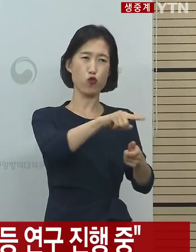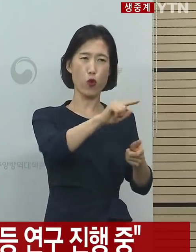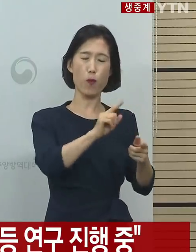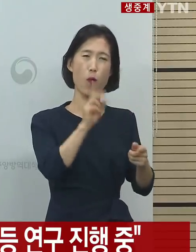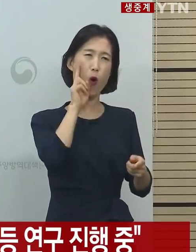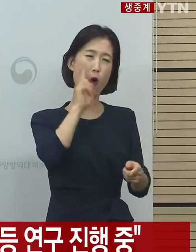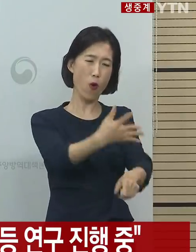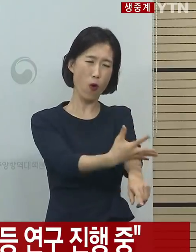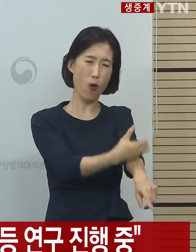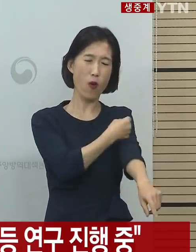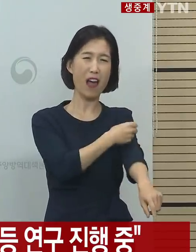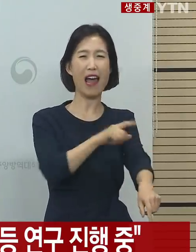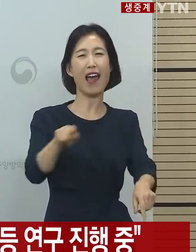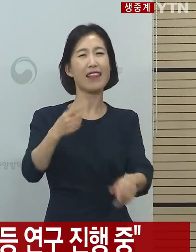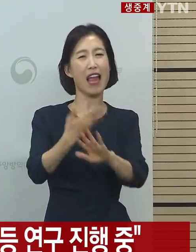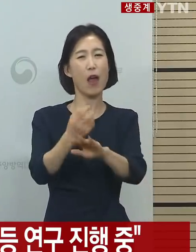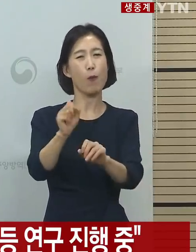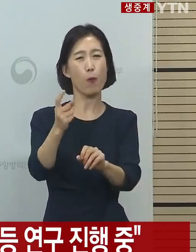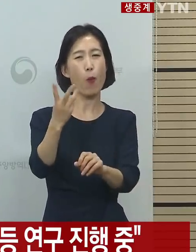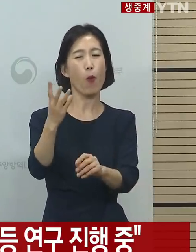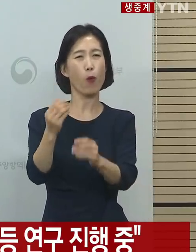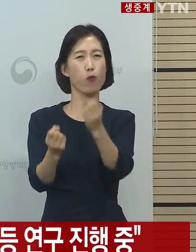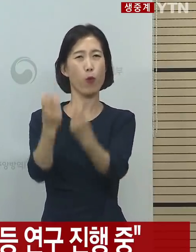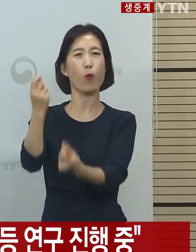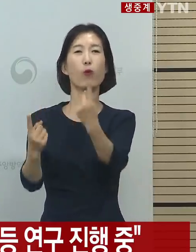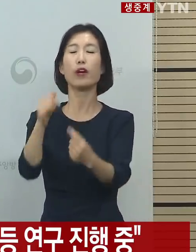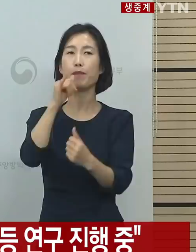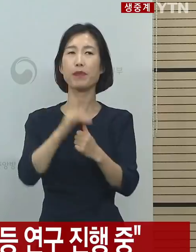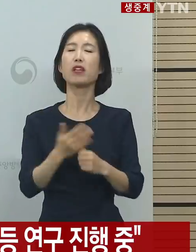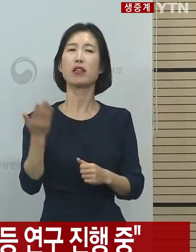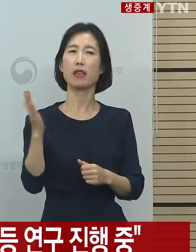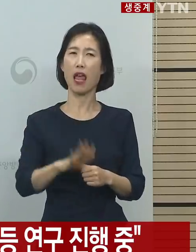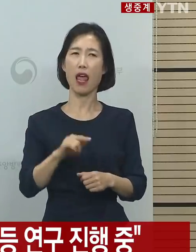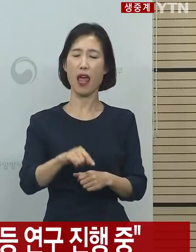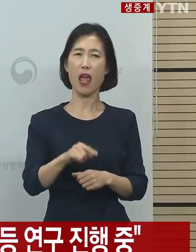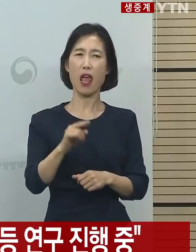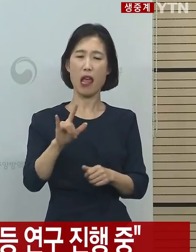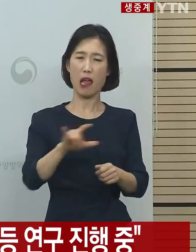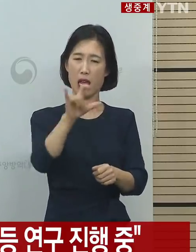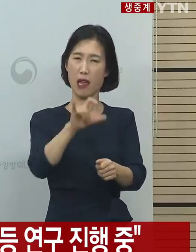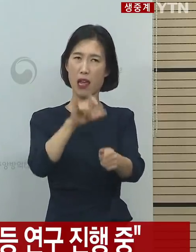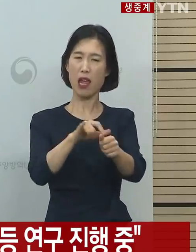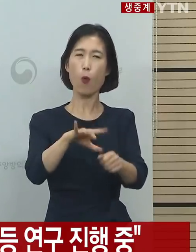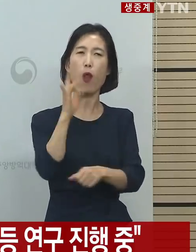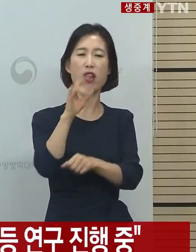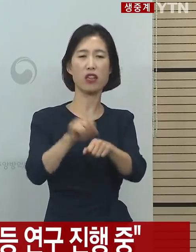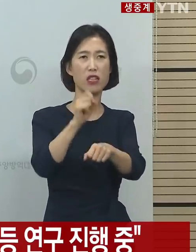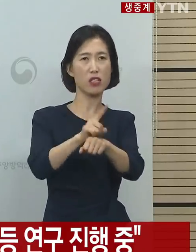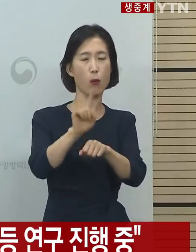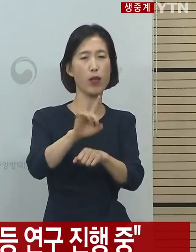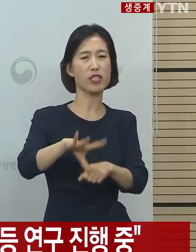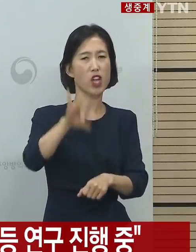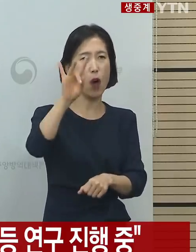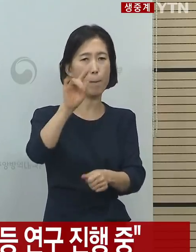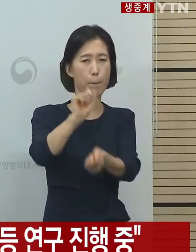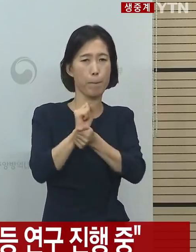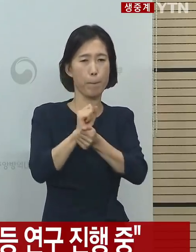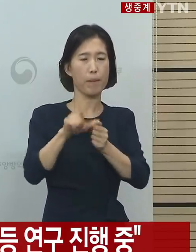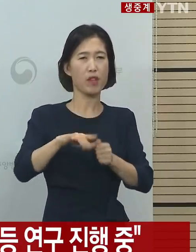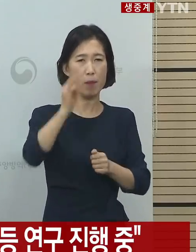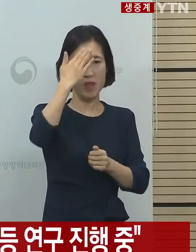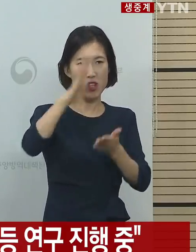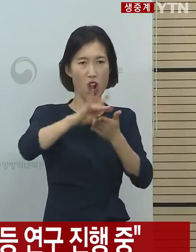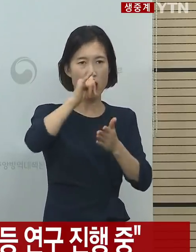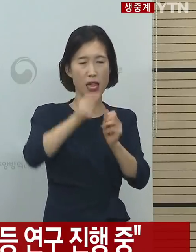보이고 있지는 않습니다. 하지만 저희가 볼 때는 이게 워낙 초기의 경증 상태로 전파가 잘 되는 그런 감염병의 특성이